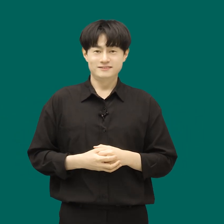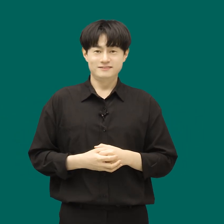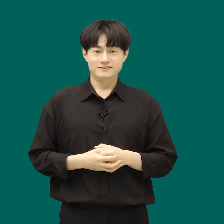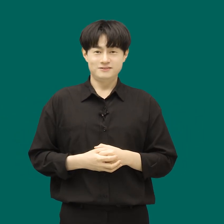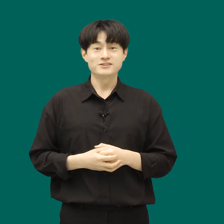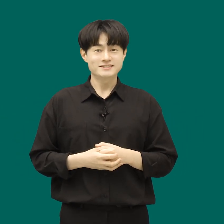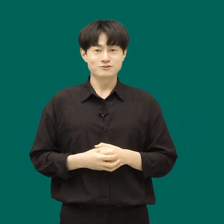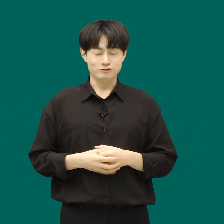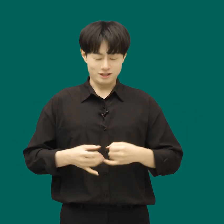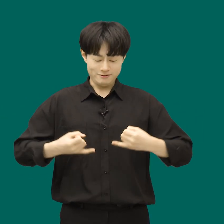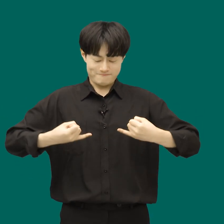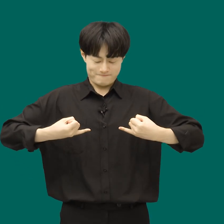여자 쌍둥이,